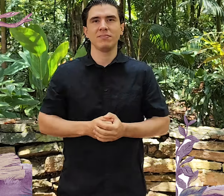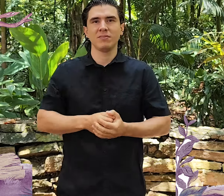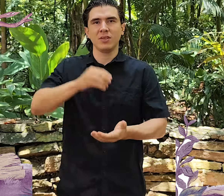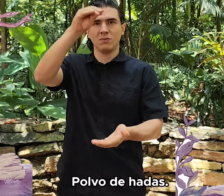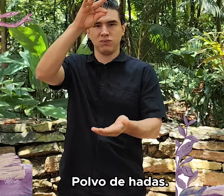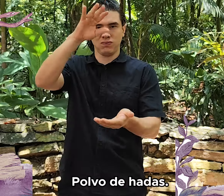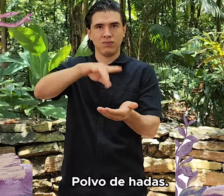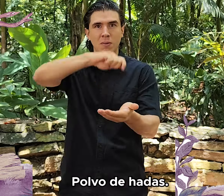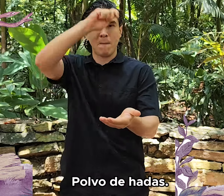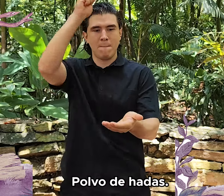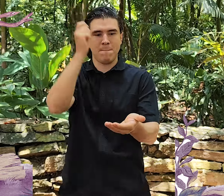polvo de hadas,